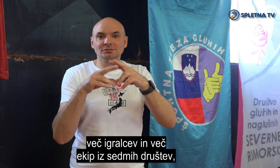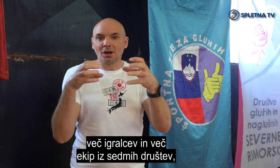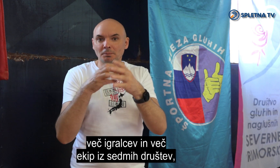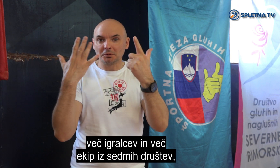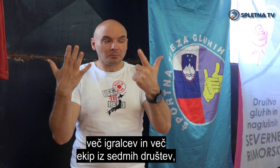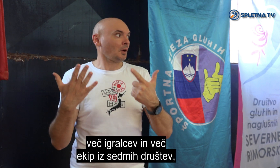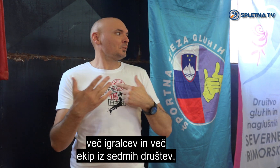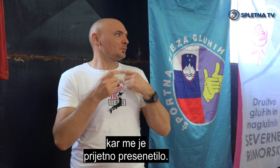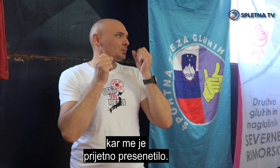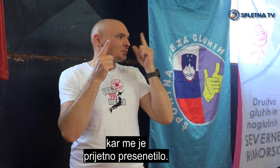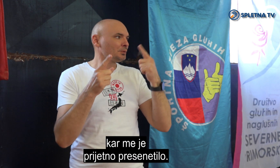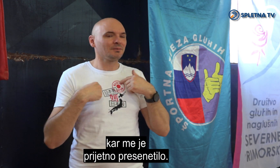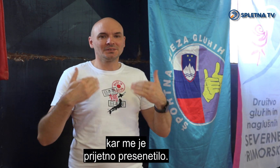but that don't make it better.